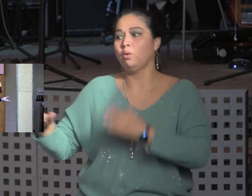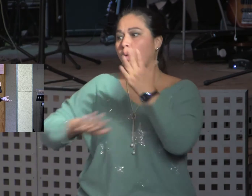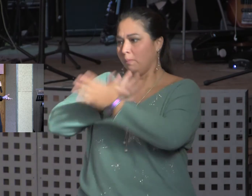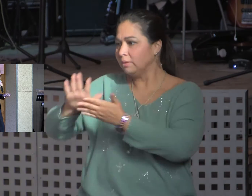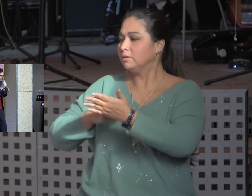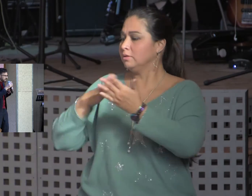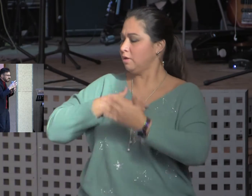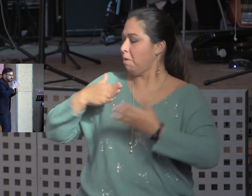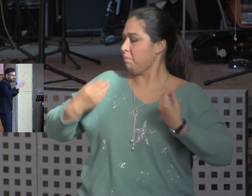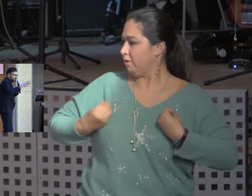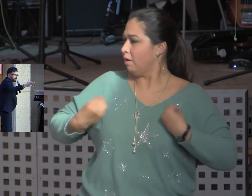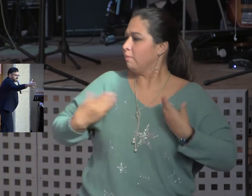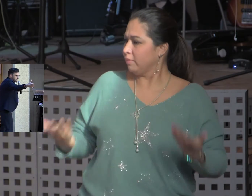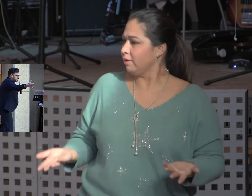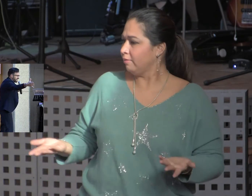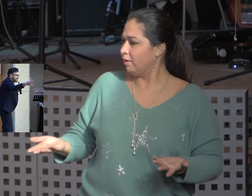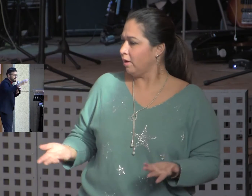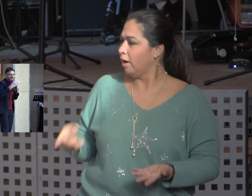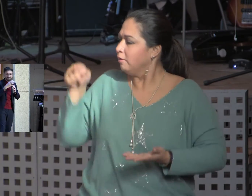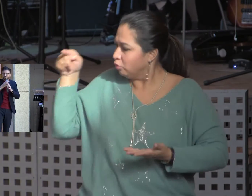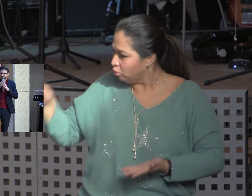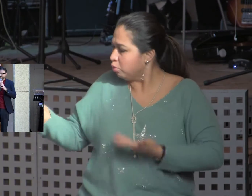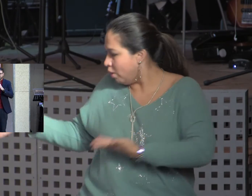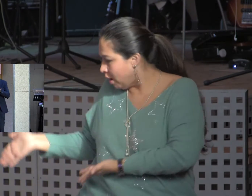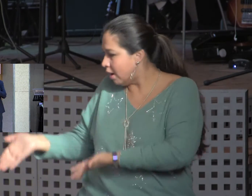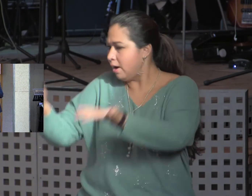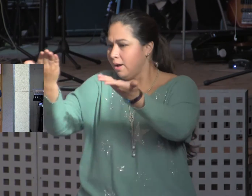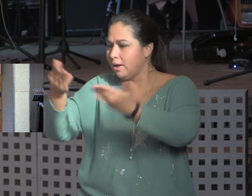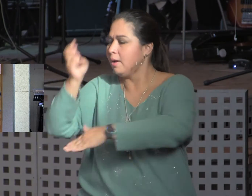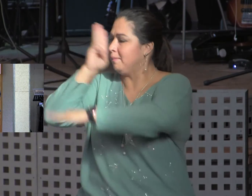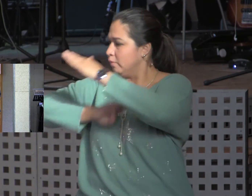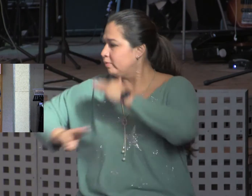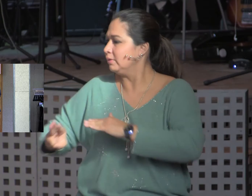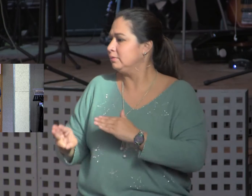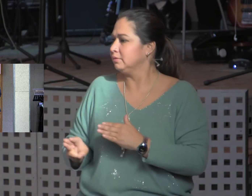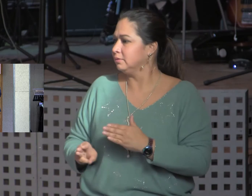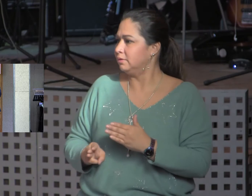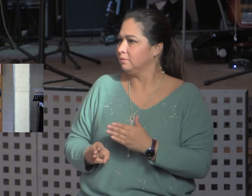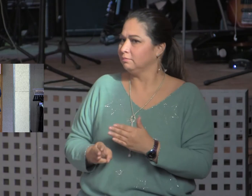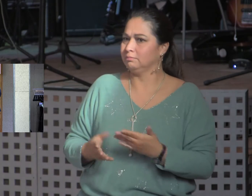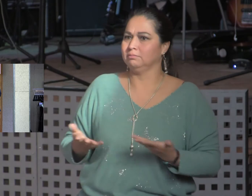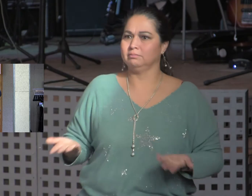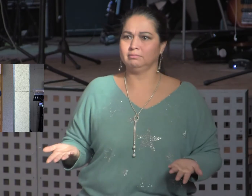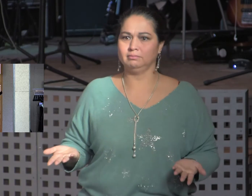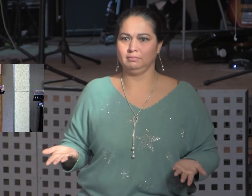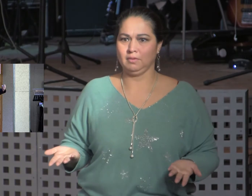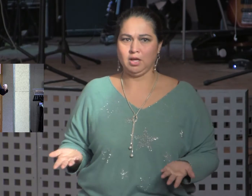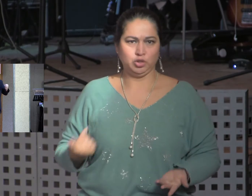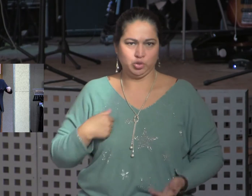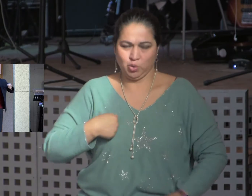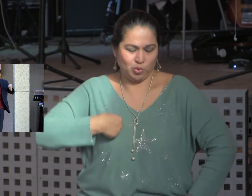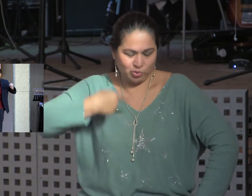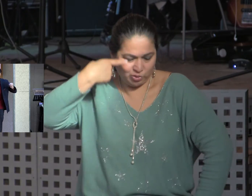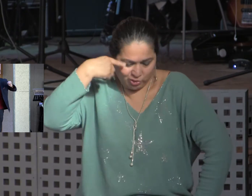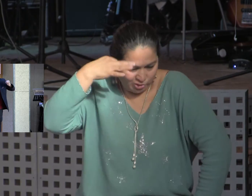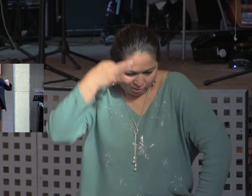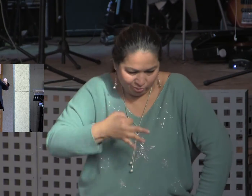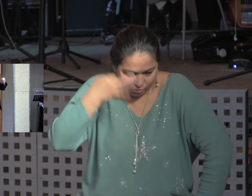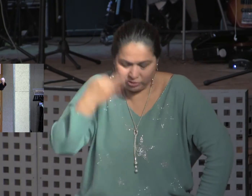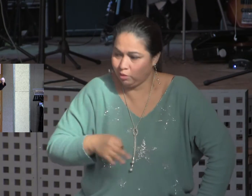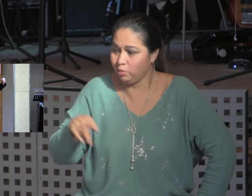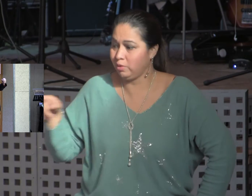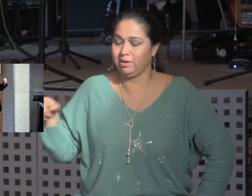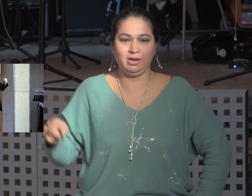presencia continuamente, profetiza a esos huesos secos. Estoy seguro que Ezequiel se